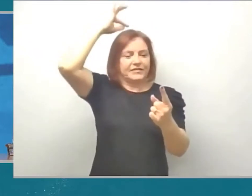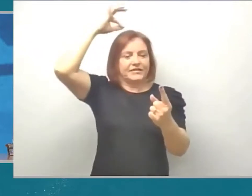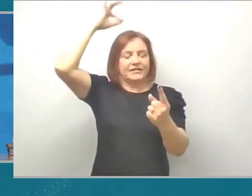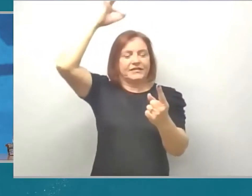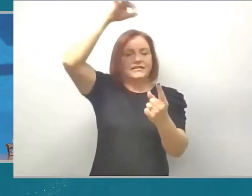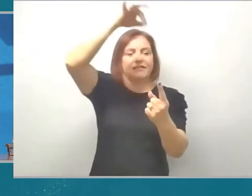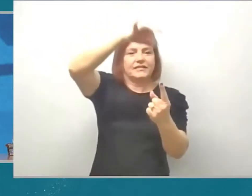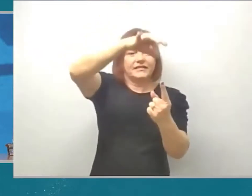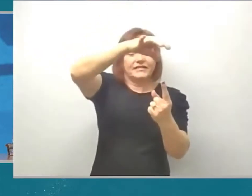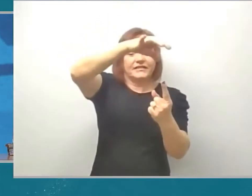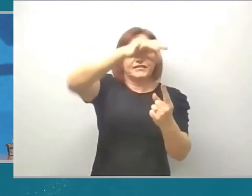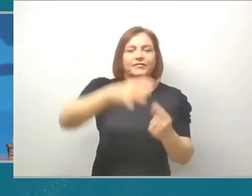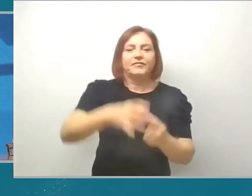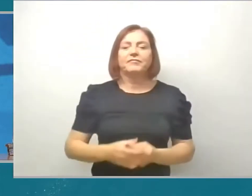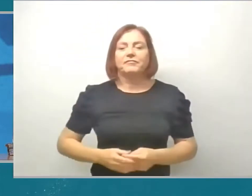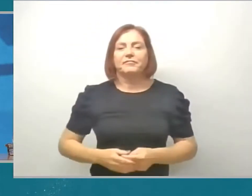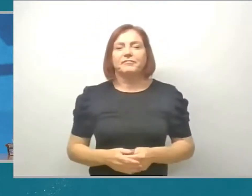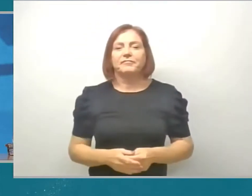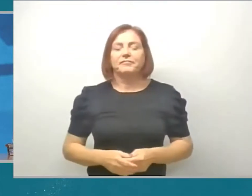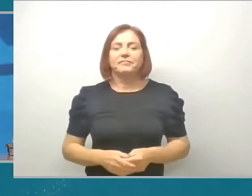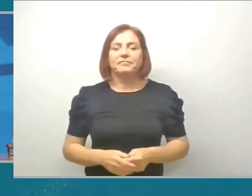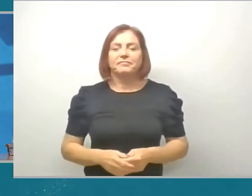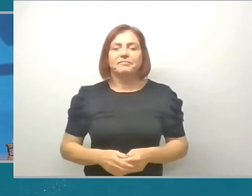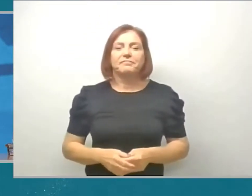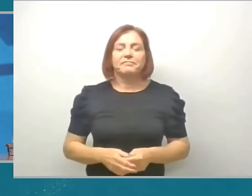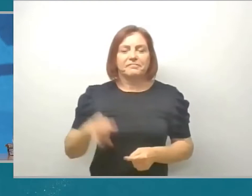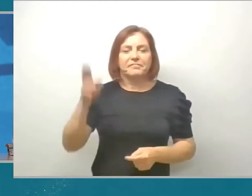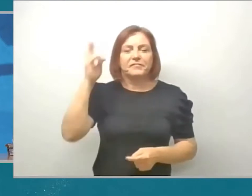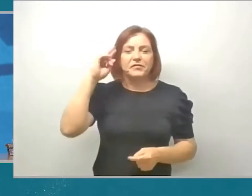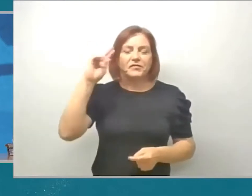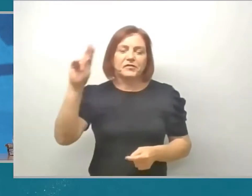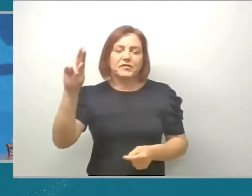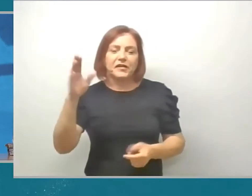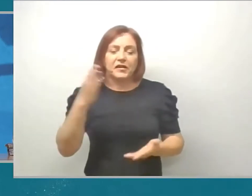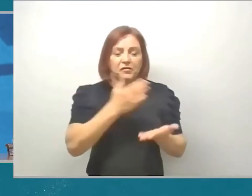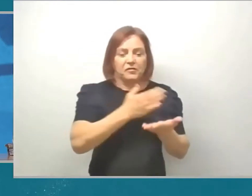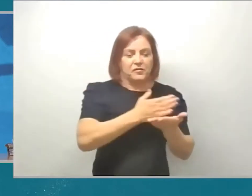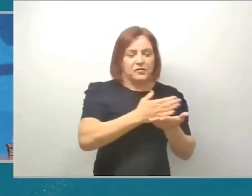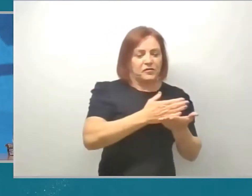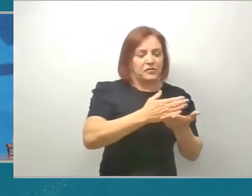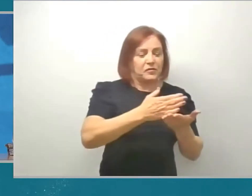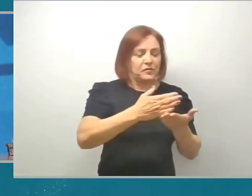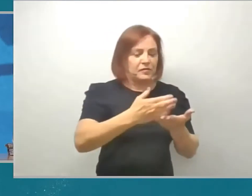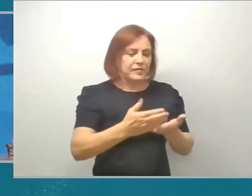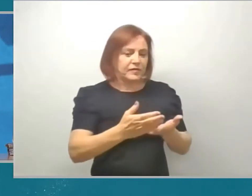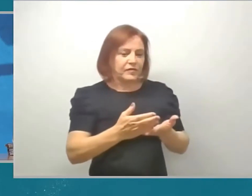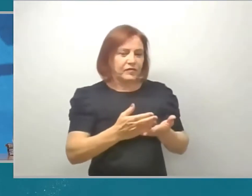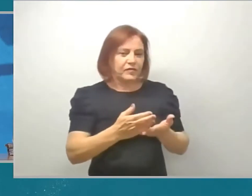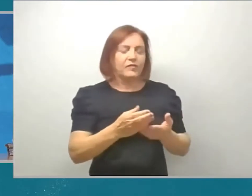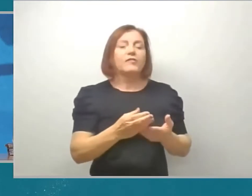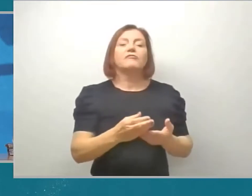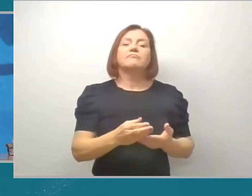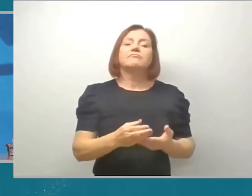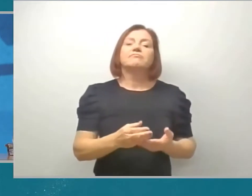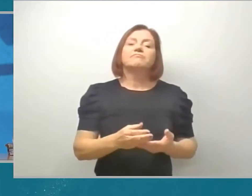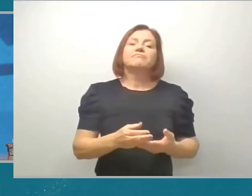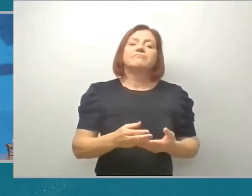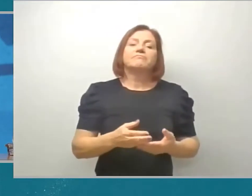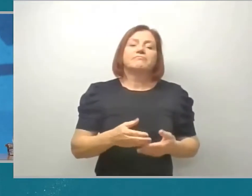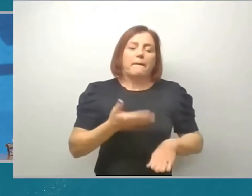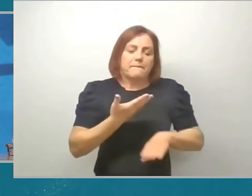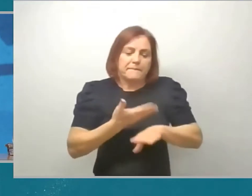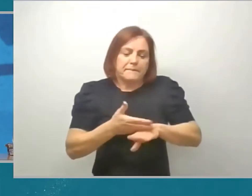seu batismo, o Senhor começou a exercer seu ministério aqui na terra. Amém?